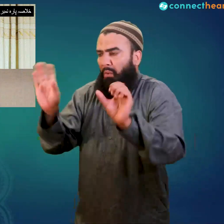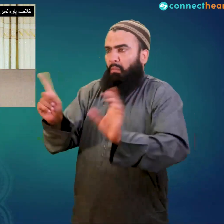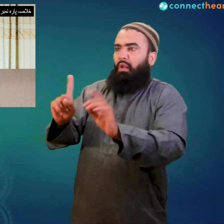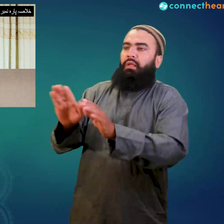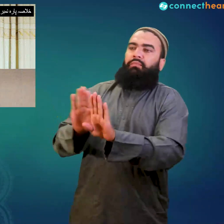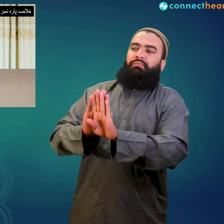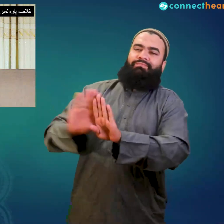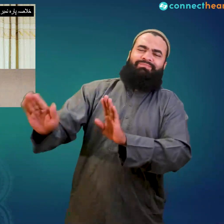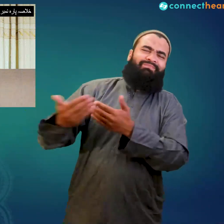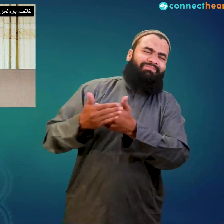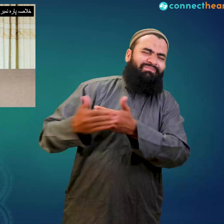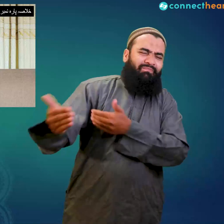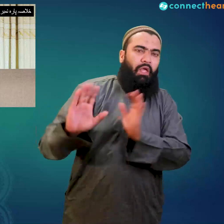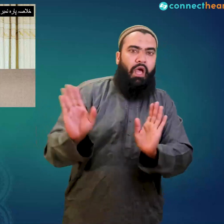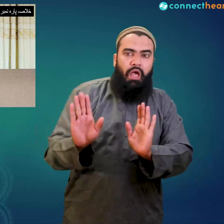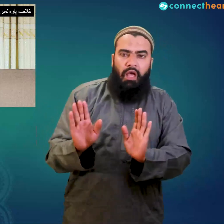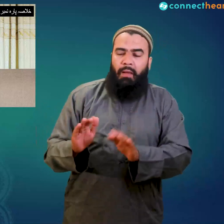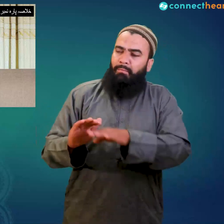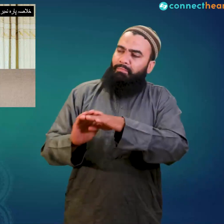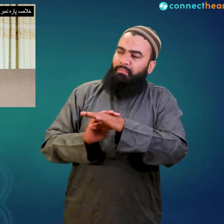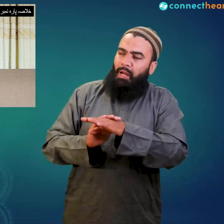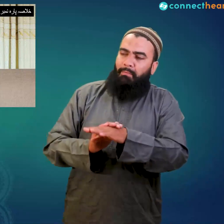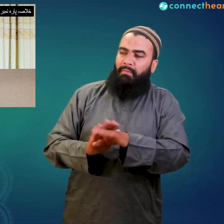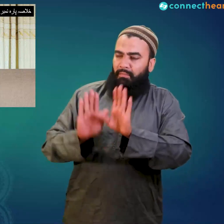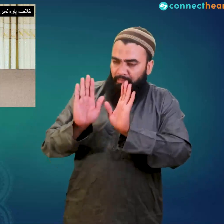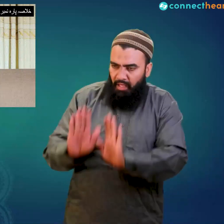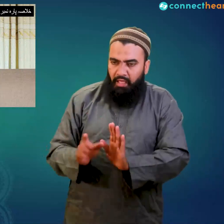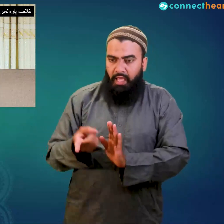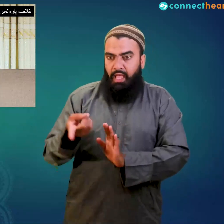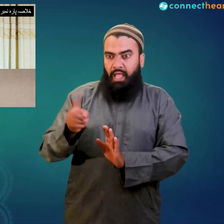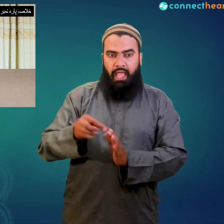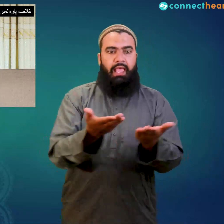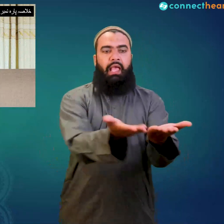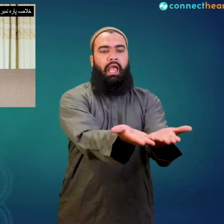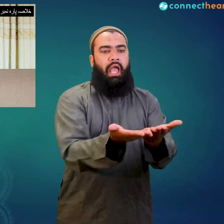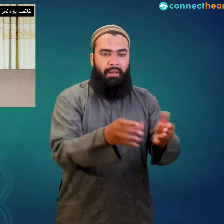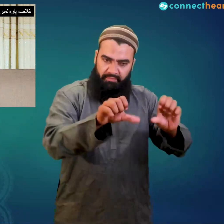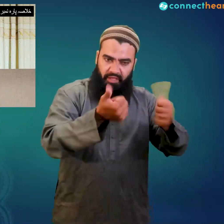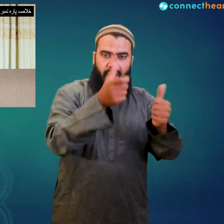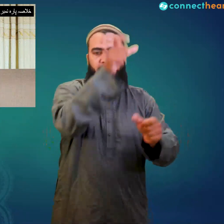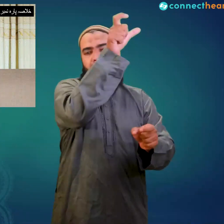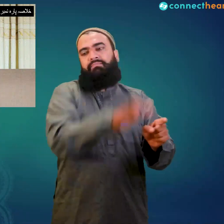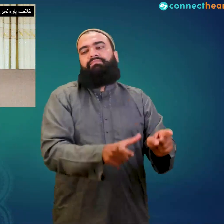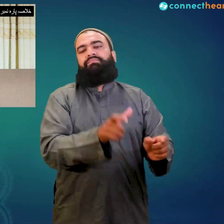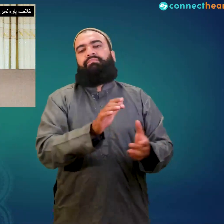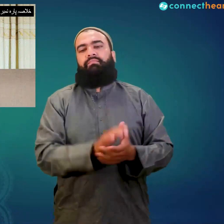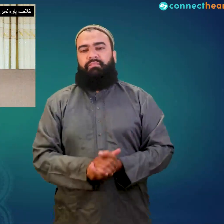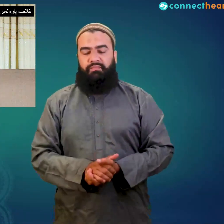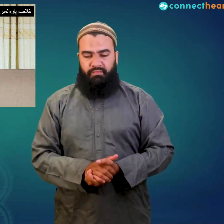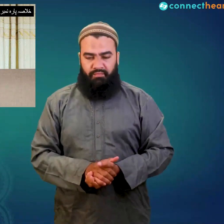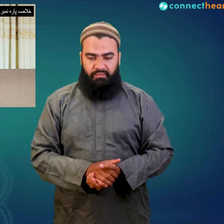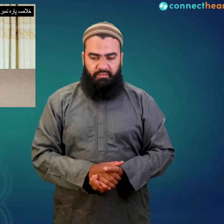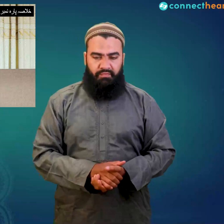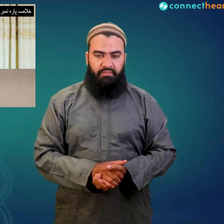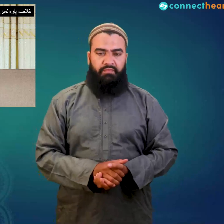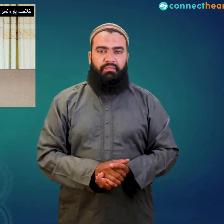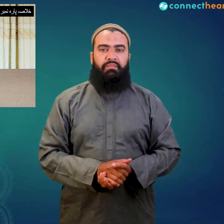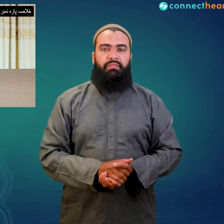بھی حوالے سے ظلم اور زیادتی نہ ہو، تو ایسے لوگ آخرت میں کامیاب ہو جائیں